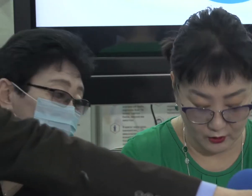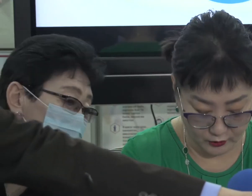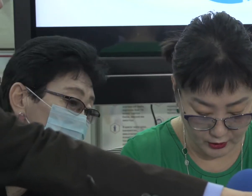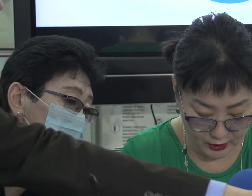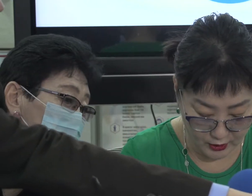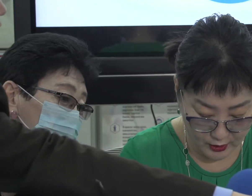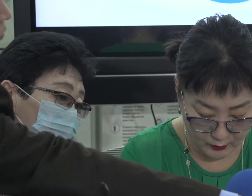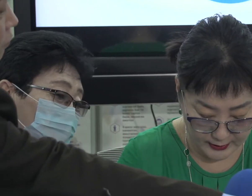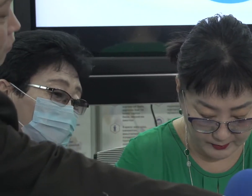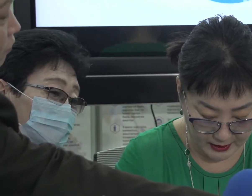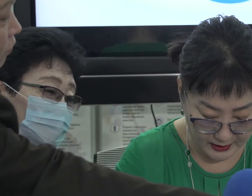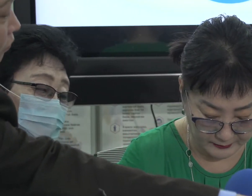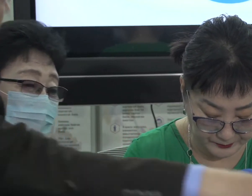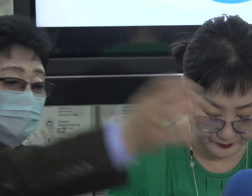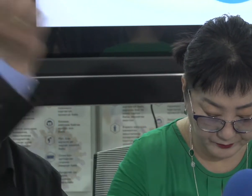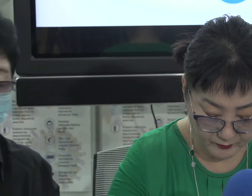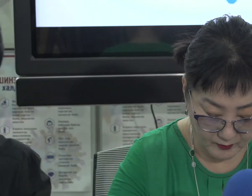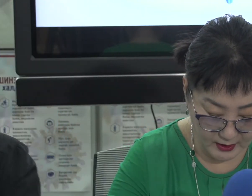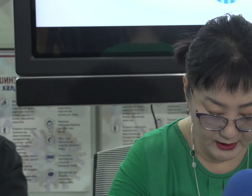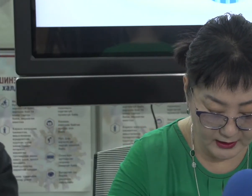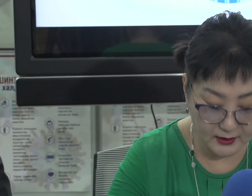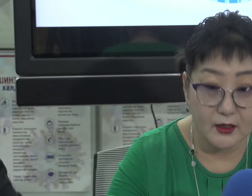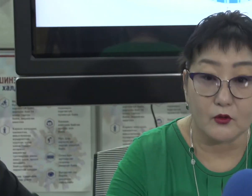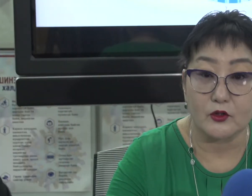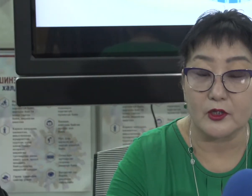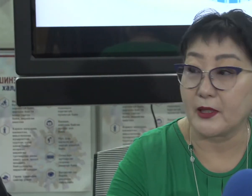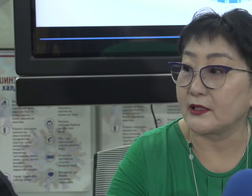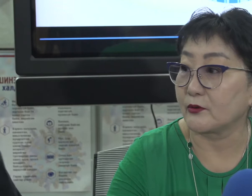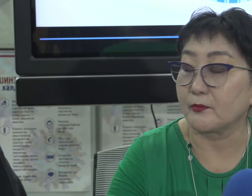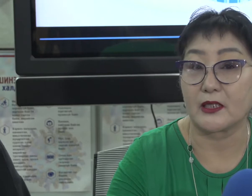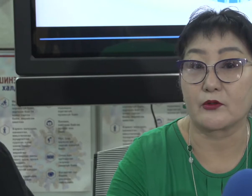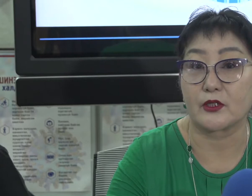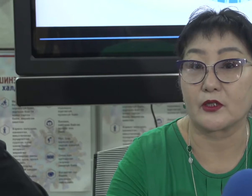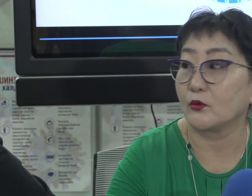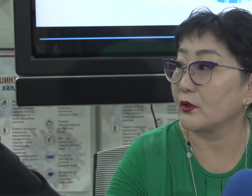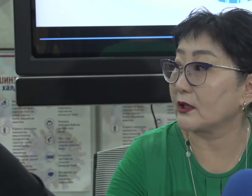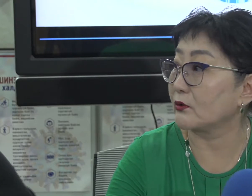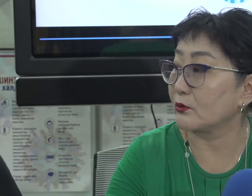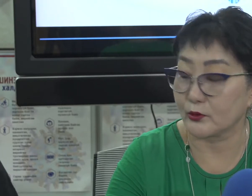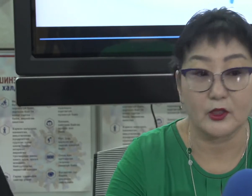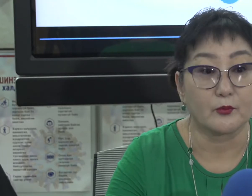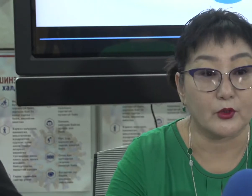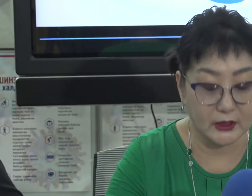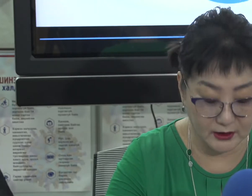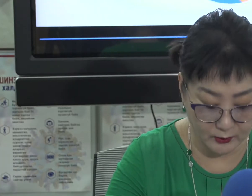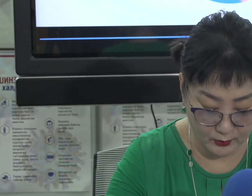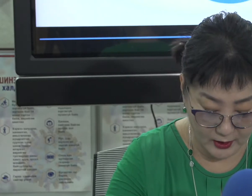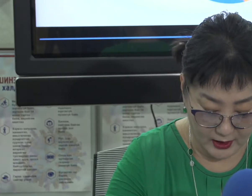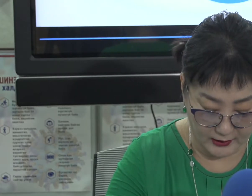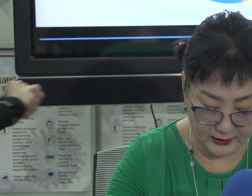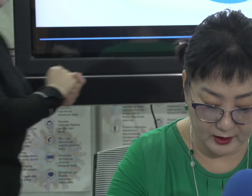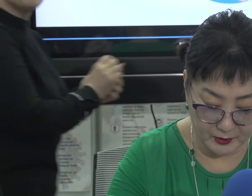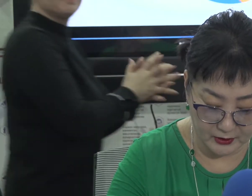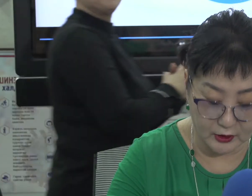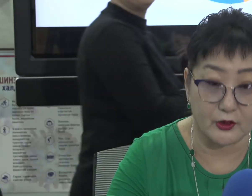гэж одоо ингэж үнэлсэн байгаа. Тэгэхээр өнөөдрийн байдлаар бол манай улсад бүх халдвар бол бүртгэгдээнгүй.